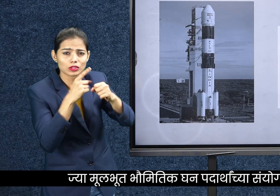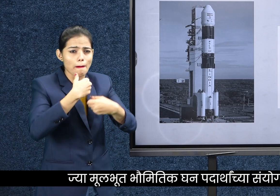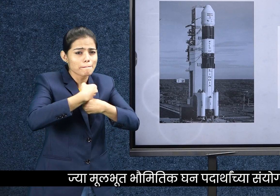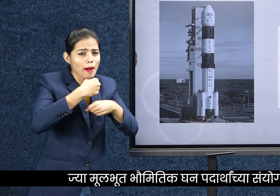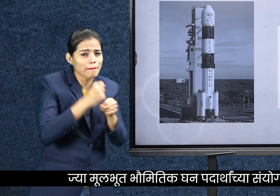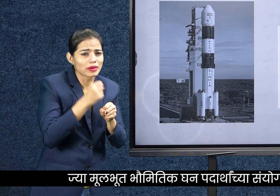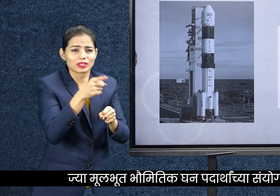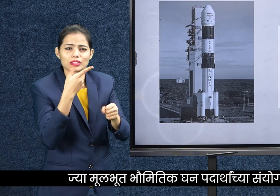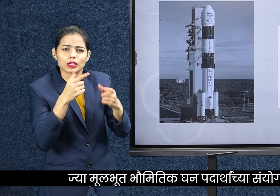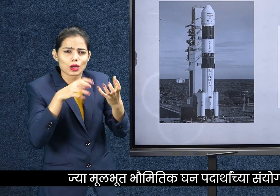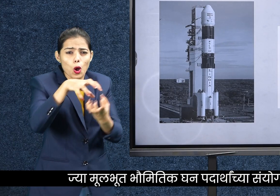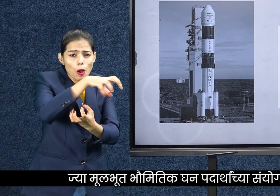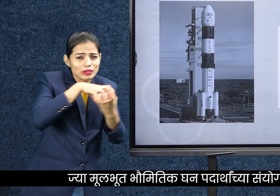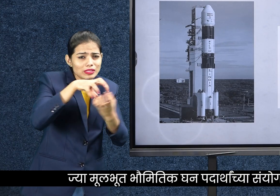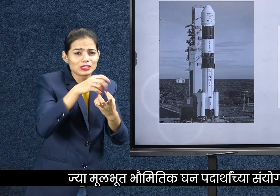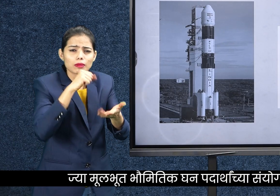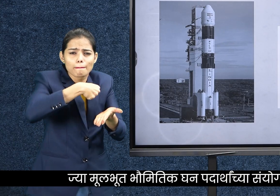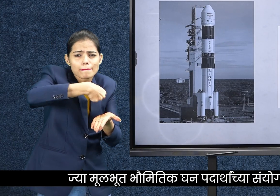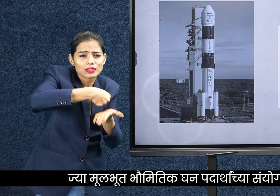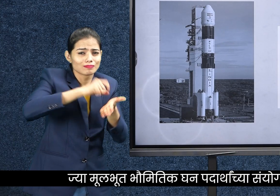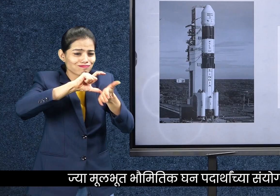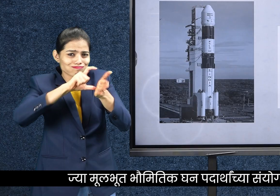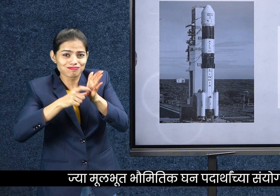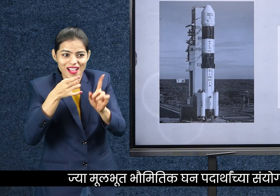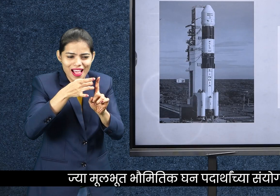भौमितिक घन पदार्थांच्या संयोगाने बनलेल्या असतात.